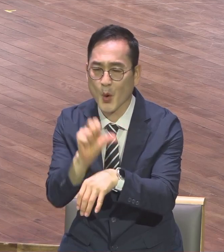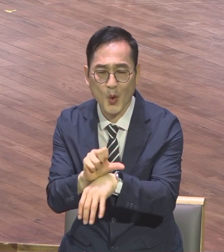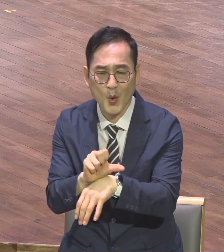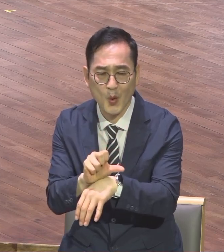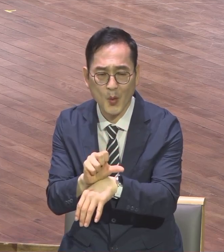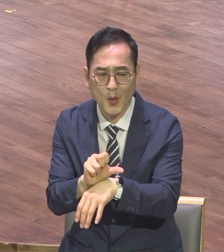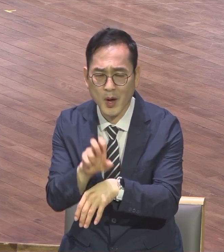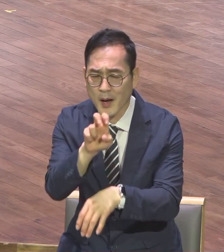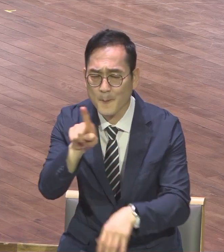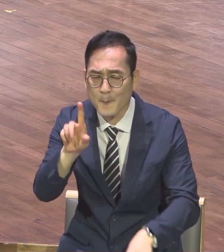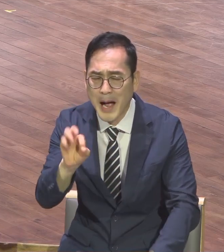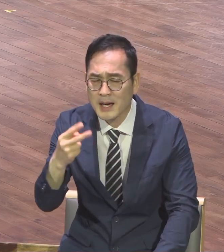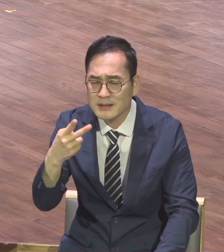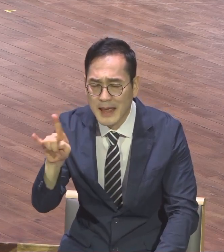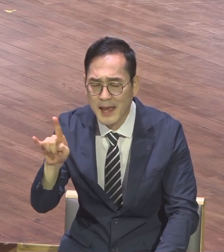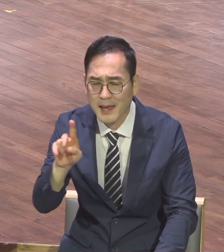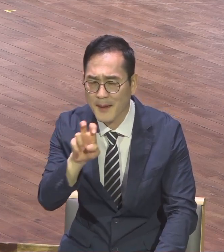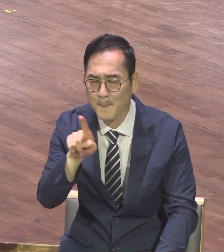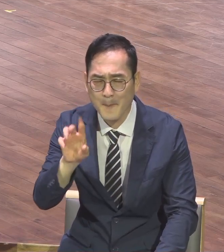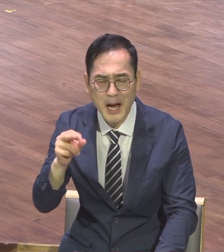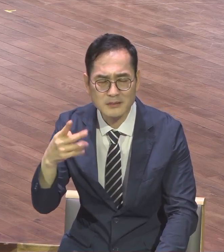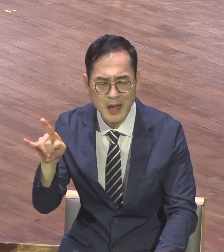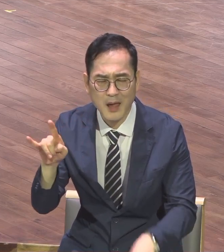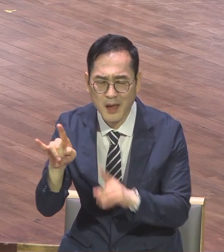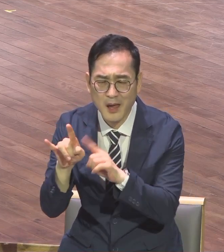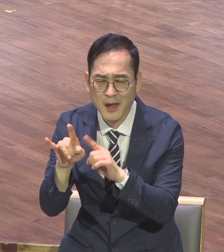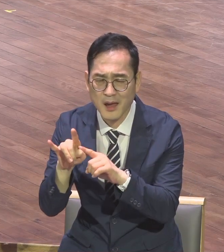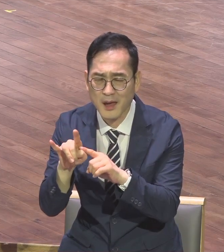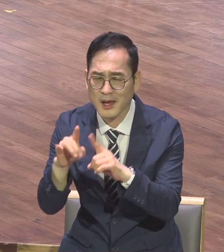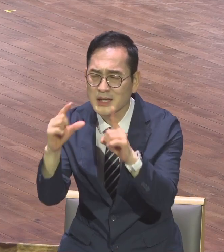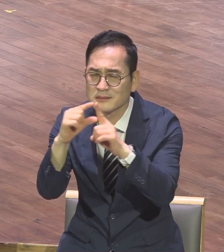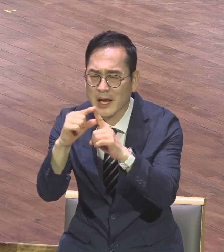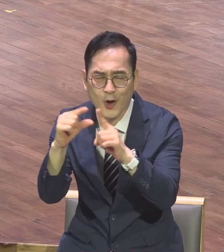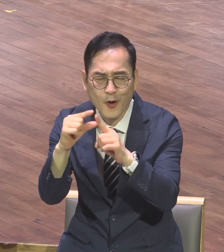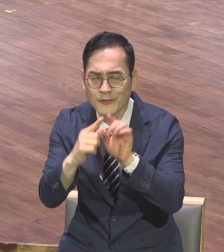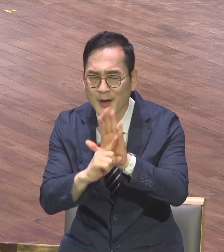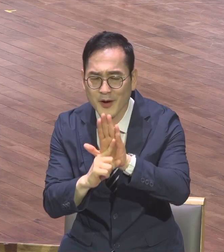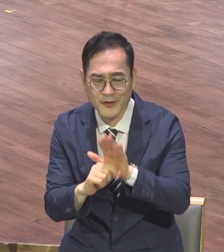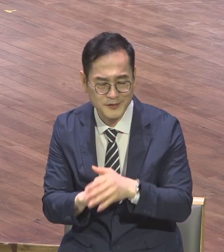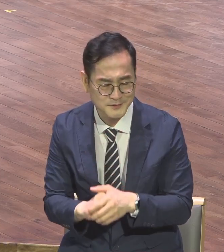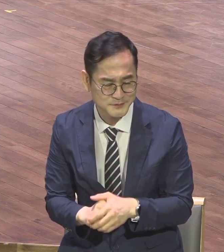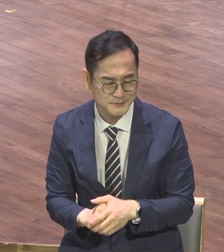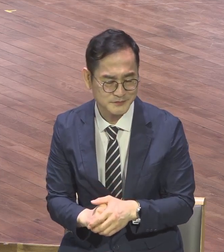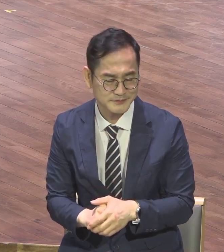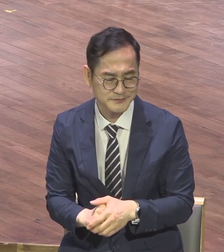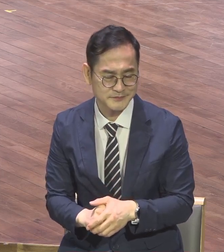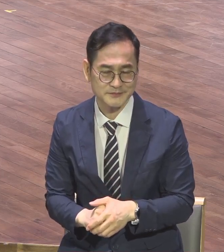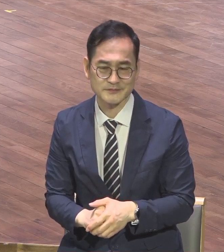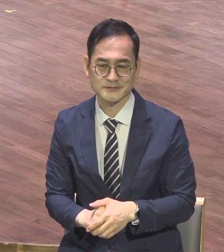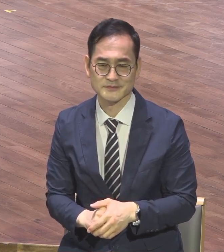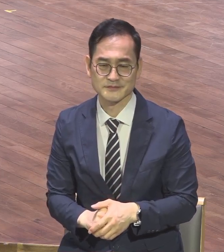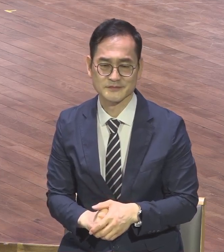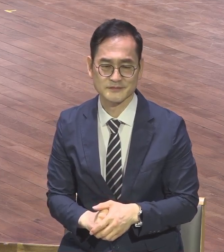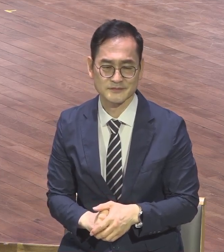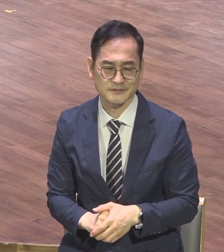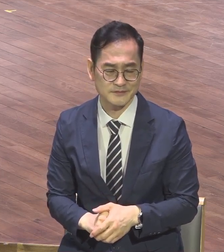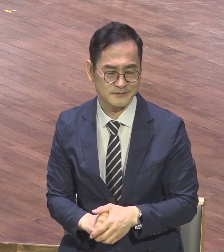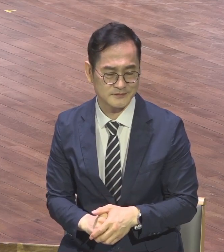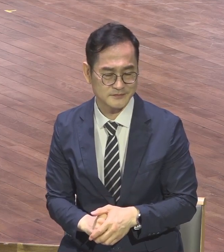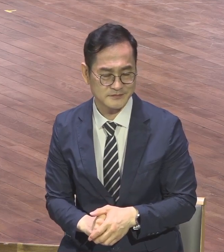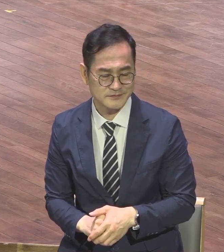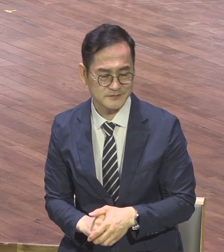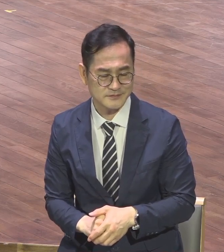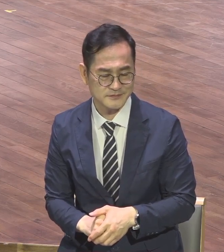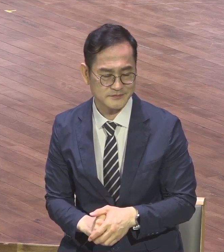망대 합니다. 망대 망대 이 리더 수련회 다섯 망대입니다. 첫째는 이 C